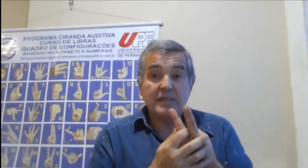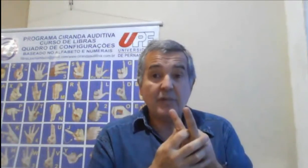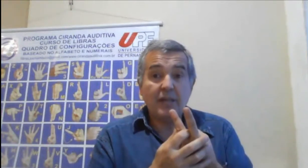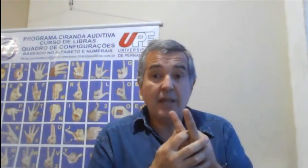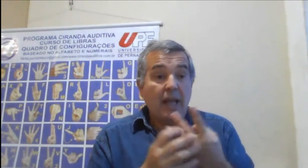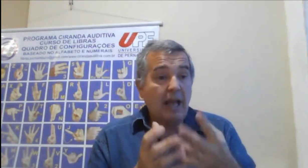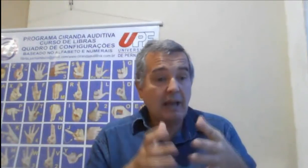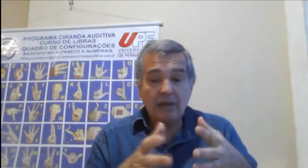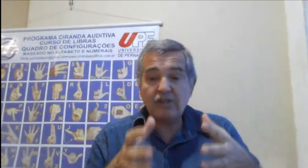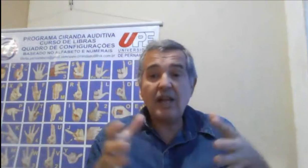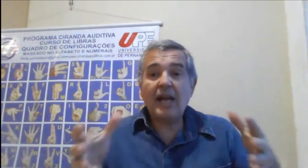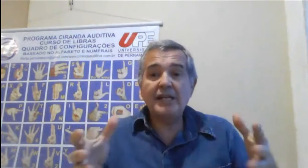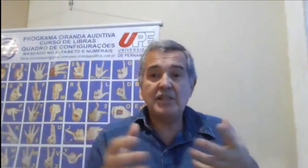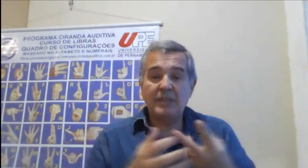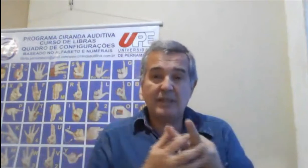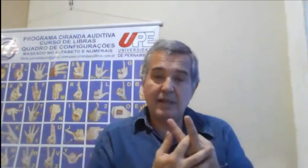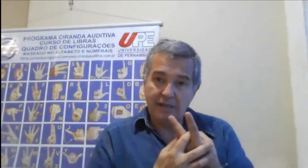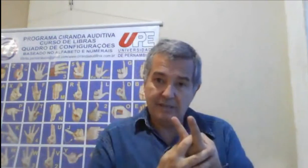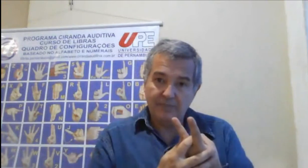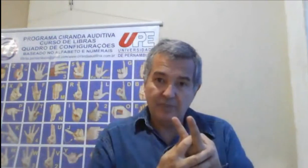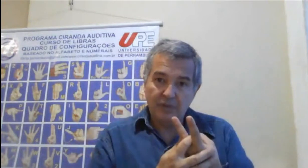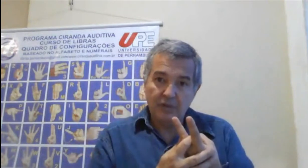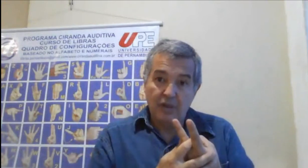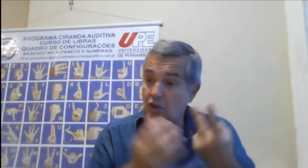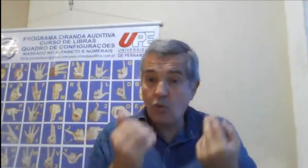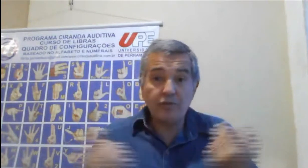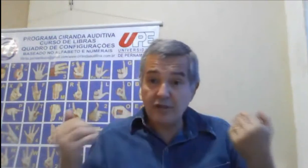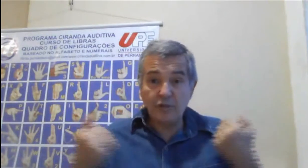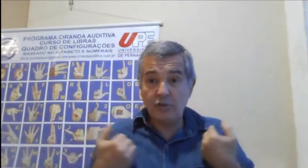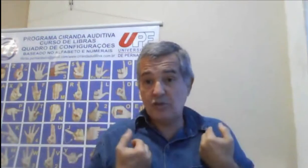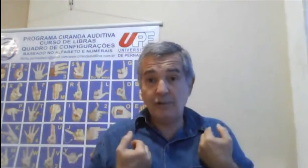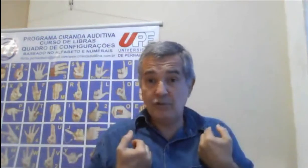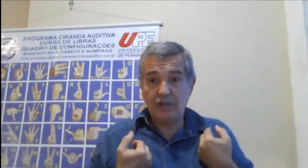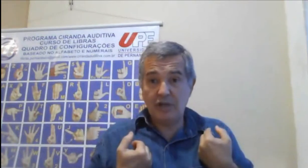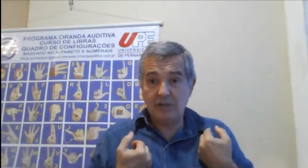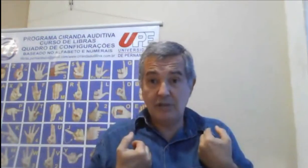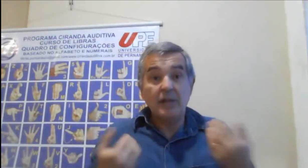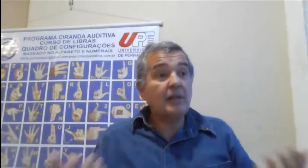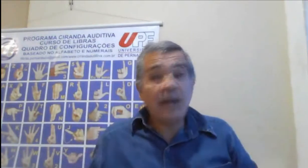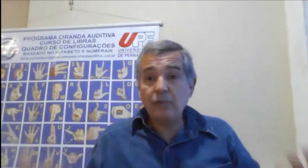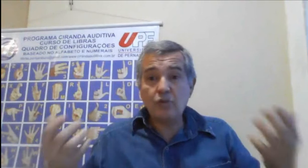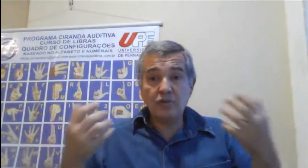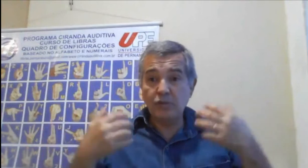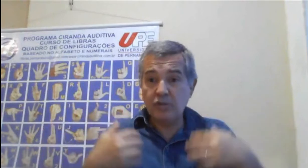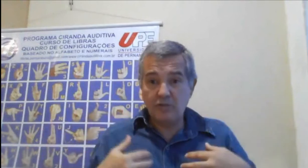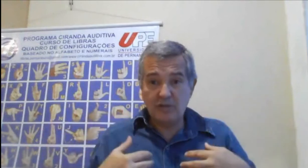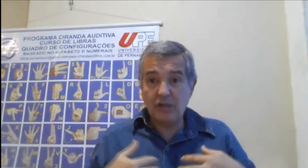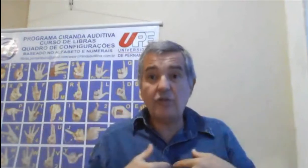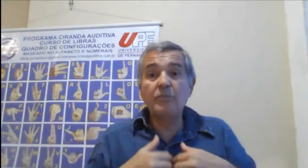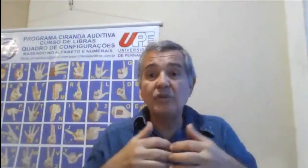Começando a quê? A gerar esses materiais. E eu convido a todos os alunos da gente, tragam os conteúdos de vocês, vamos